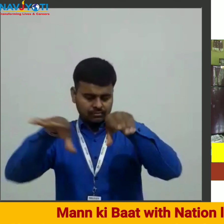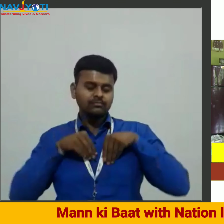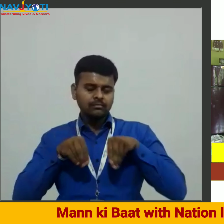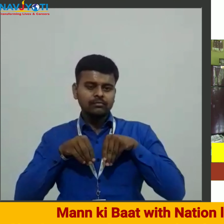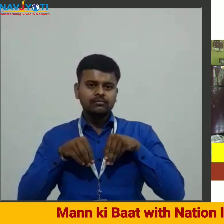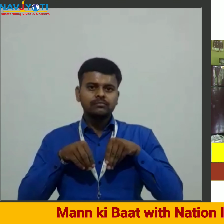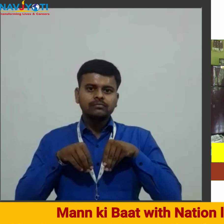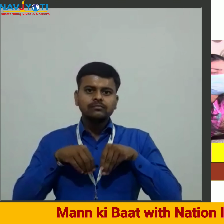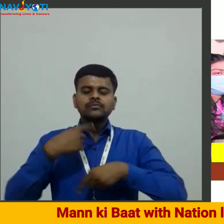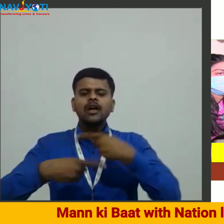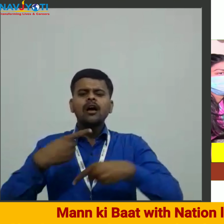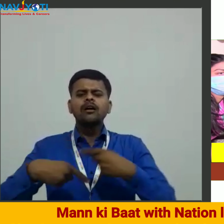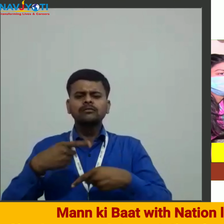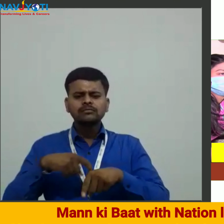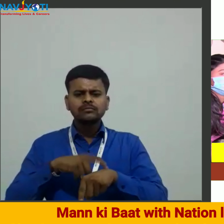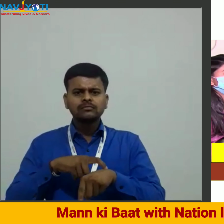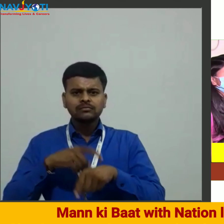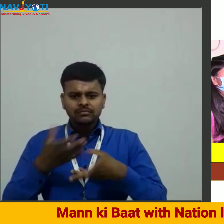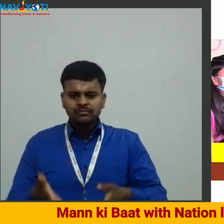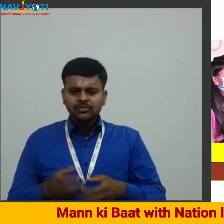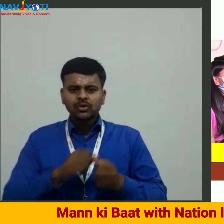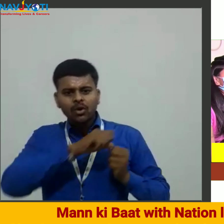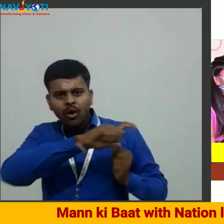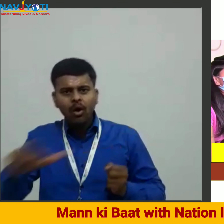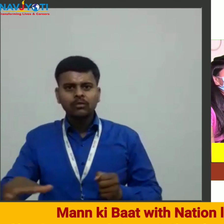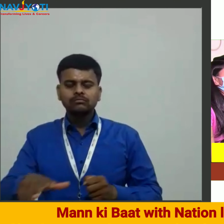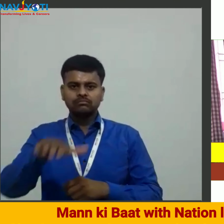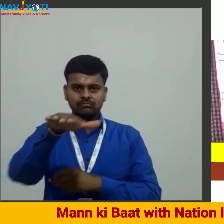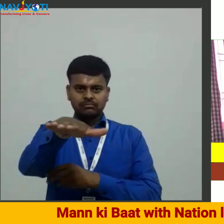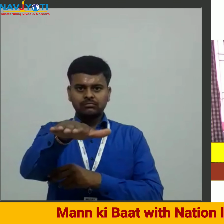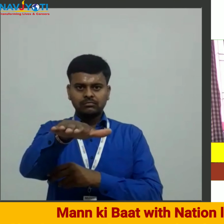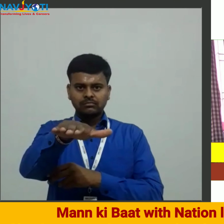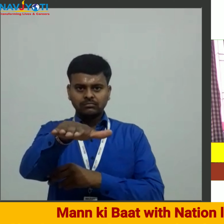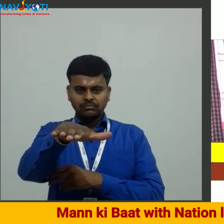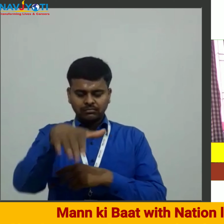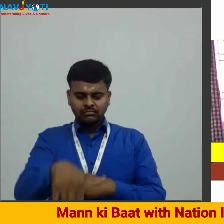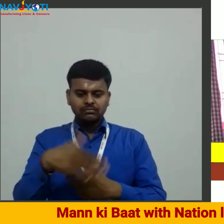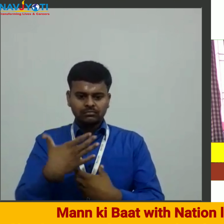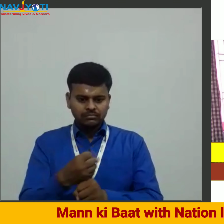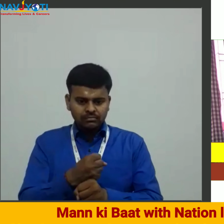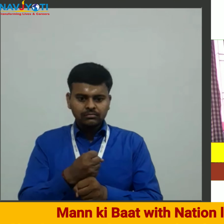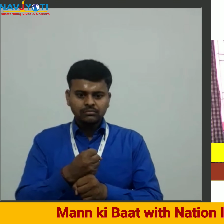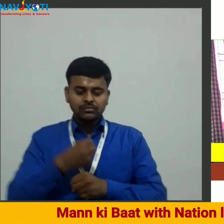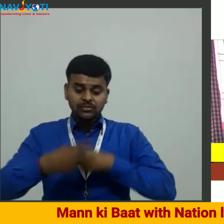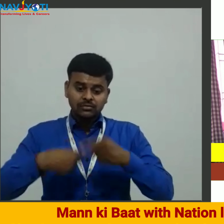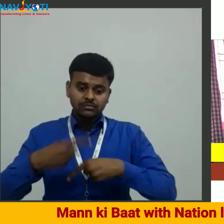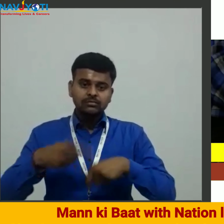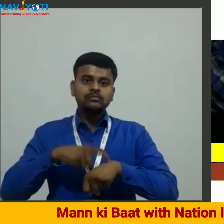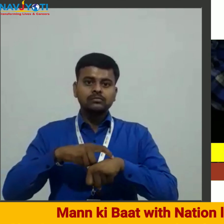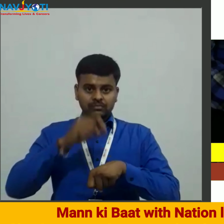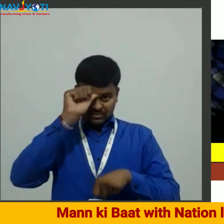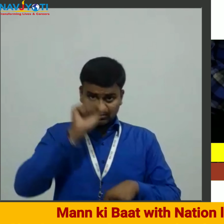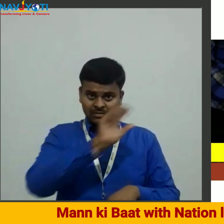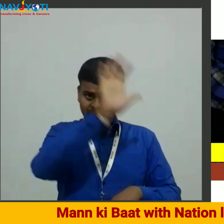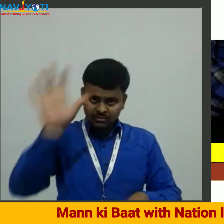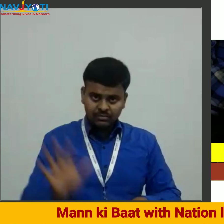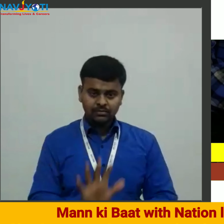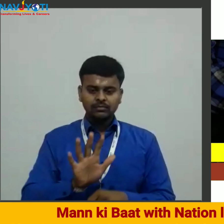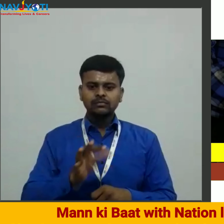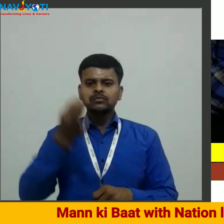नई मंजिलों की दिशा भी देती है। इस परिस्थिति में आप सब देशवासियों ने जो संकल्प